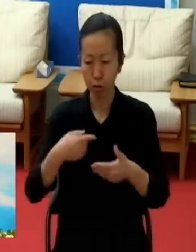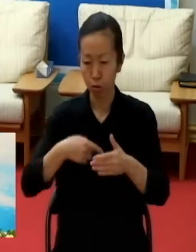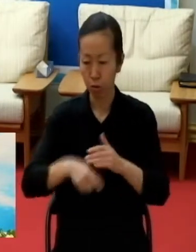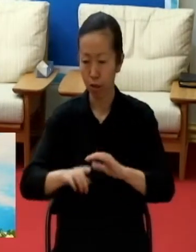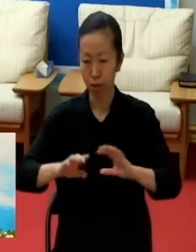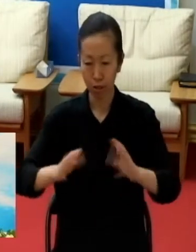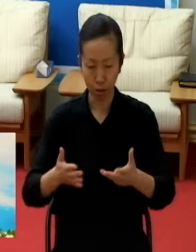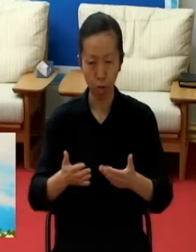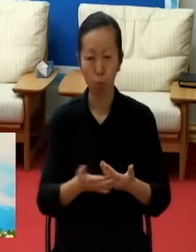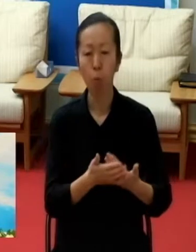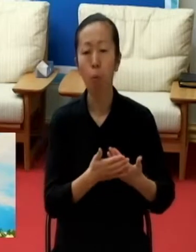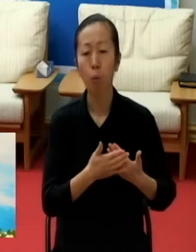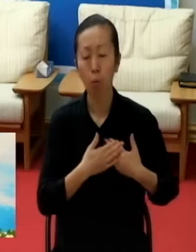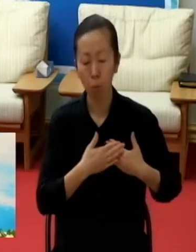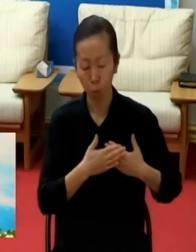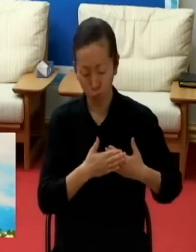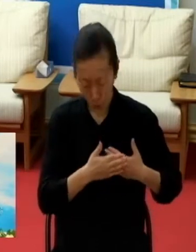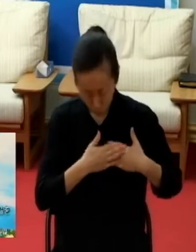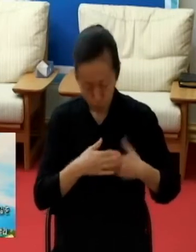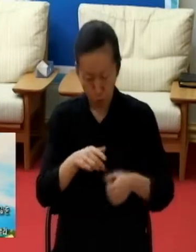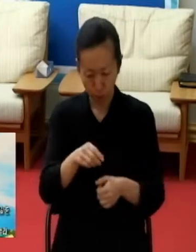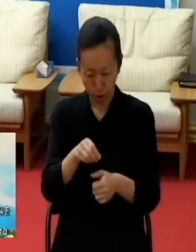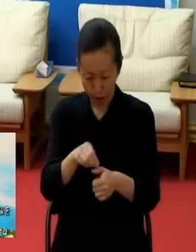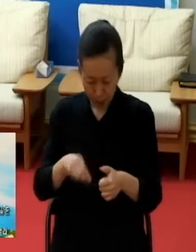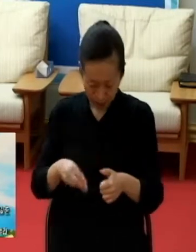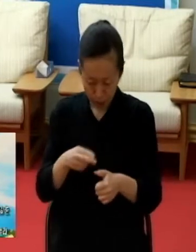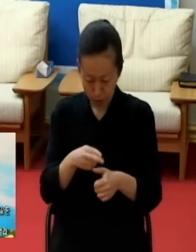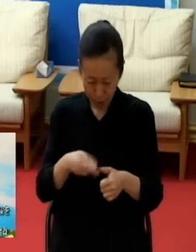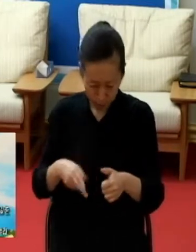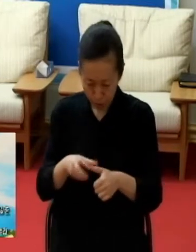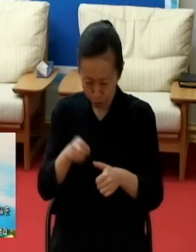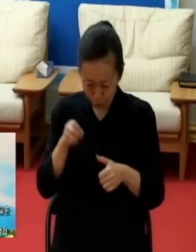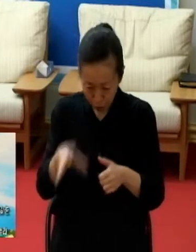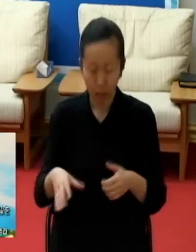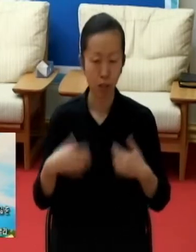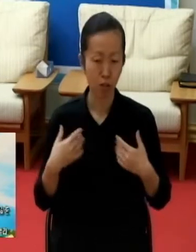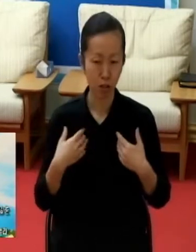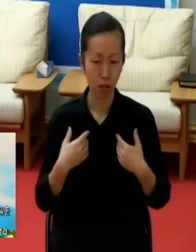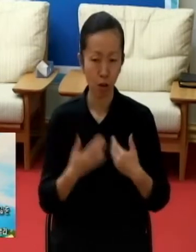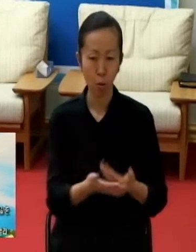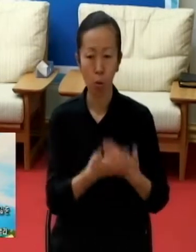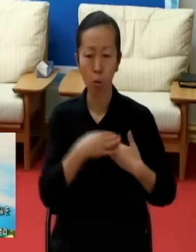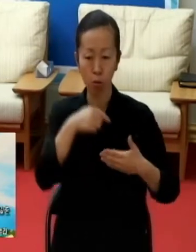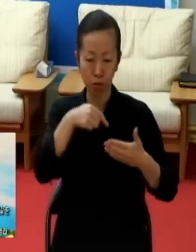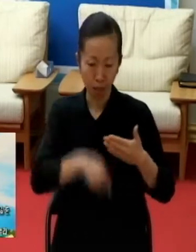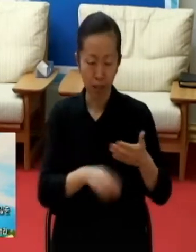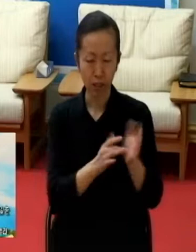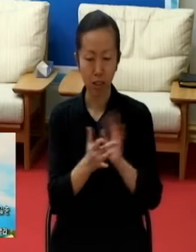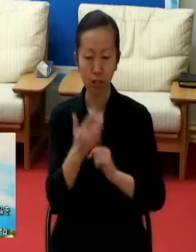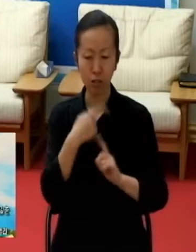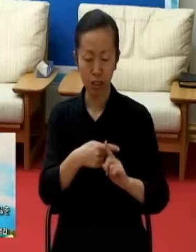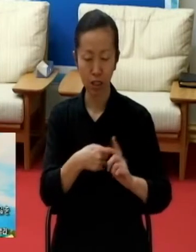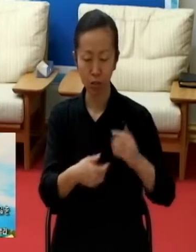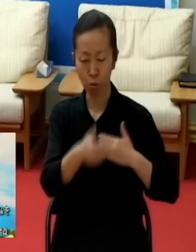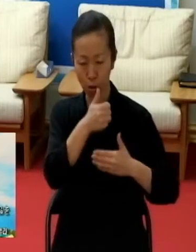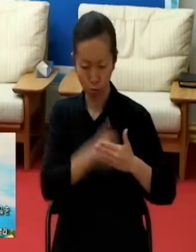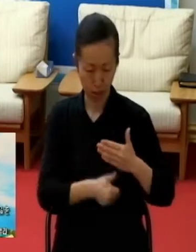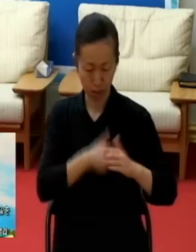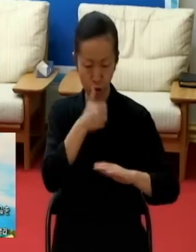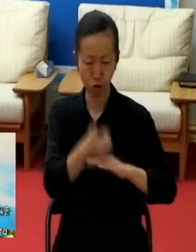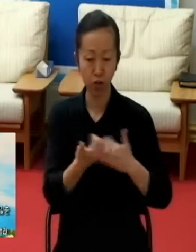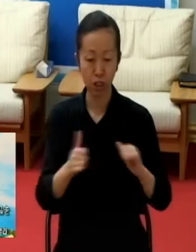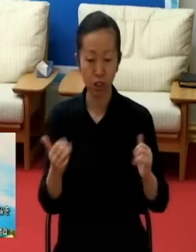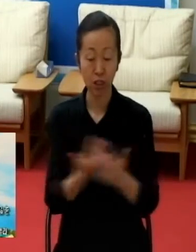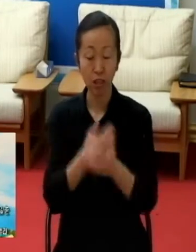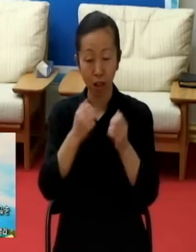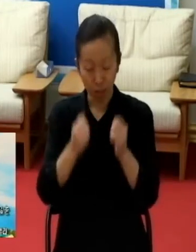の心の割礼です。 내 마음에 그리스도가 주인 돼야 됩니다. 私の心の中にキ 내 リストが 영혼에 主人。 그리스도가 오직이 돼야 돼요.